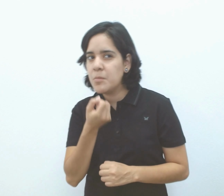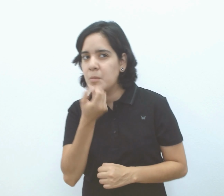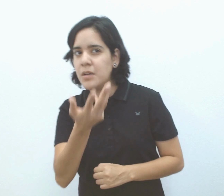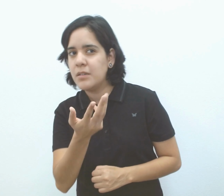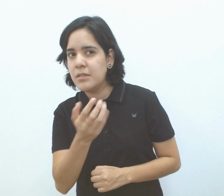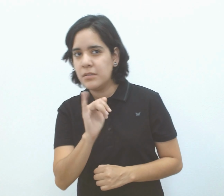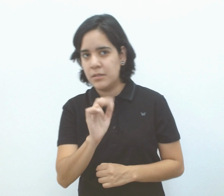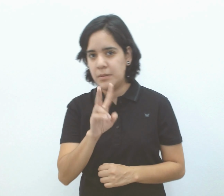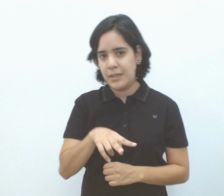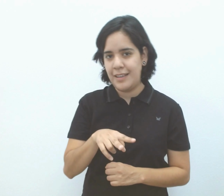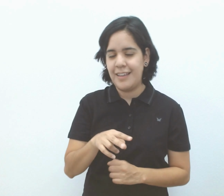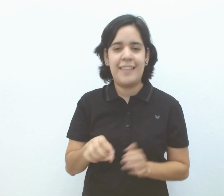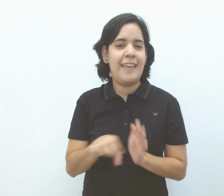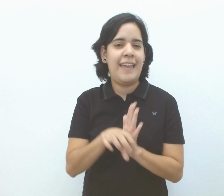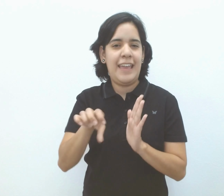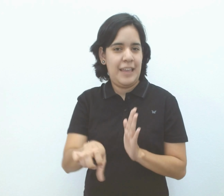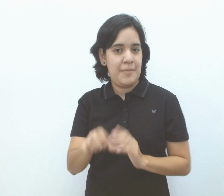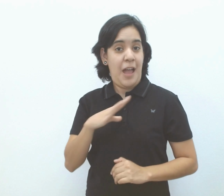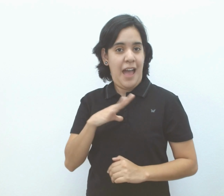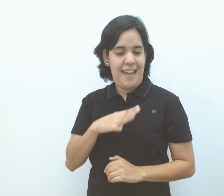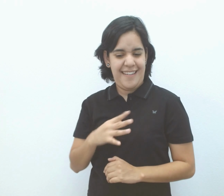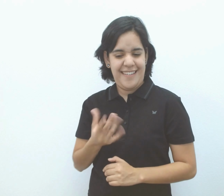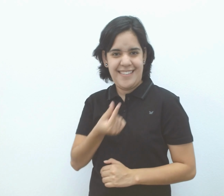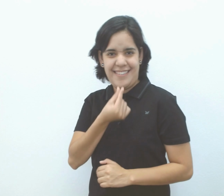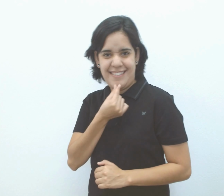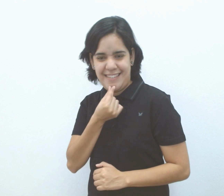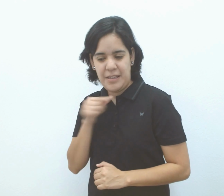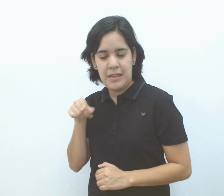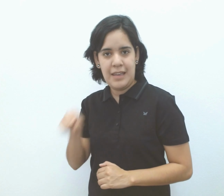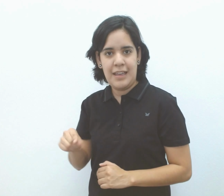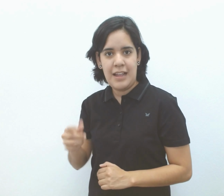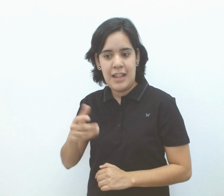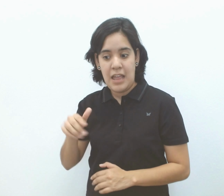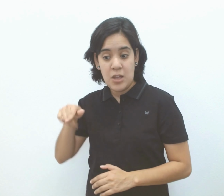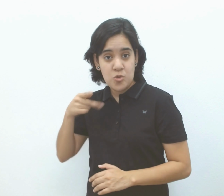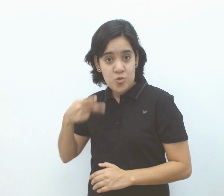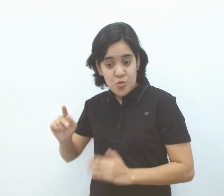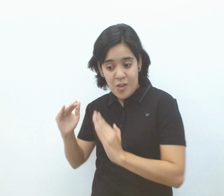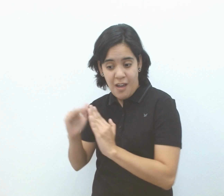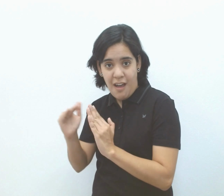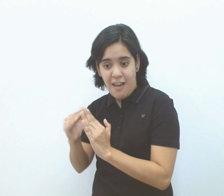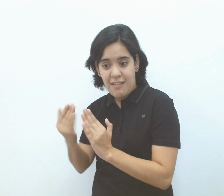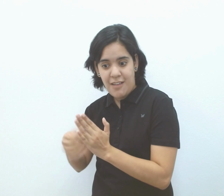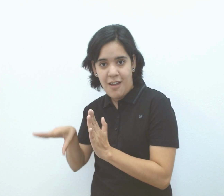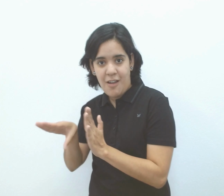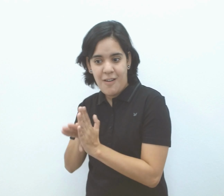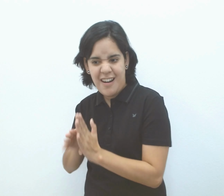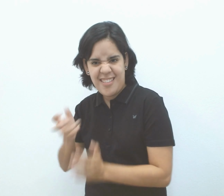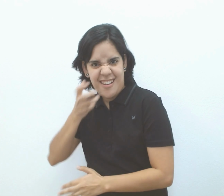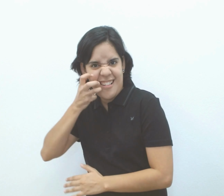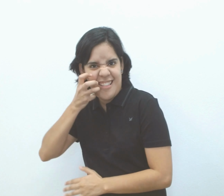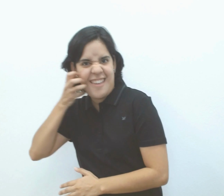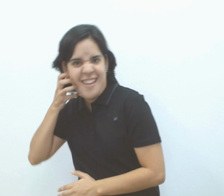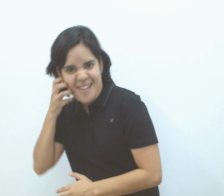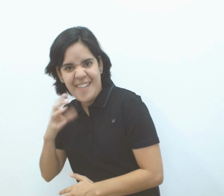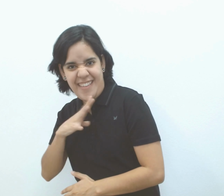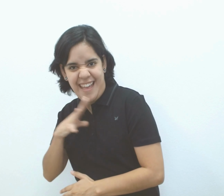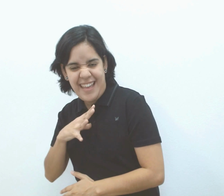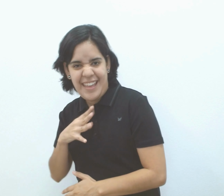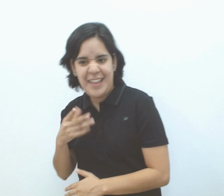que siempre nos platica del león que vive en su cuarto y en realidad él ya está en la cara, le ves que está jugando con el tema, ya no